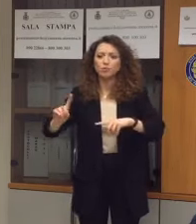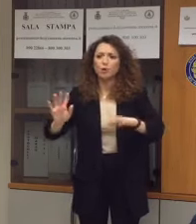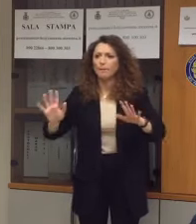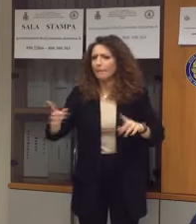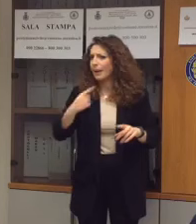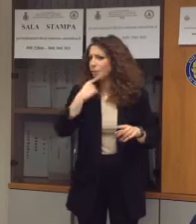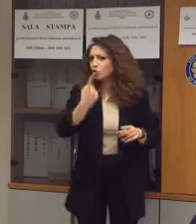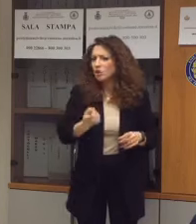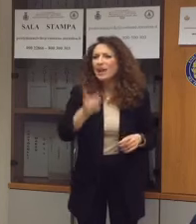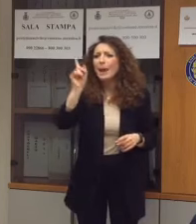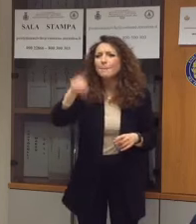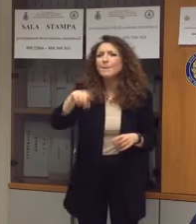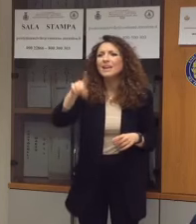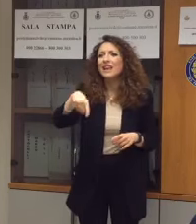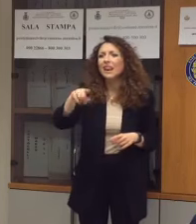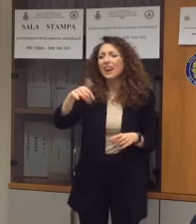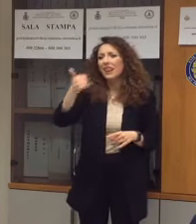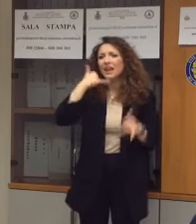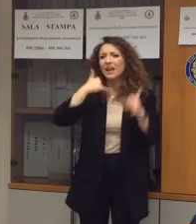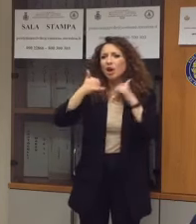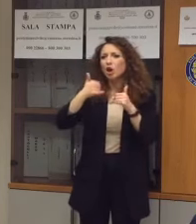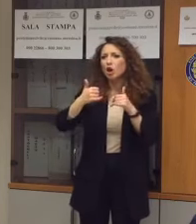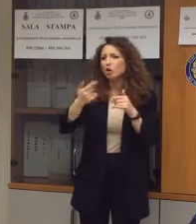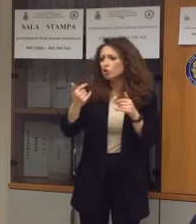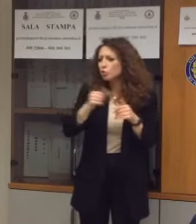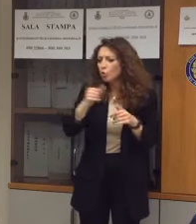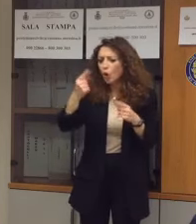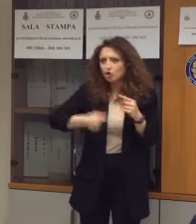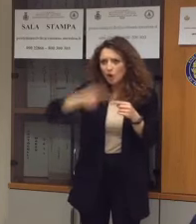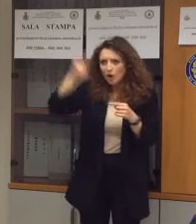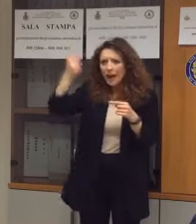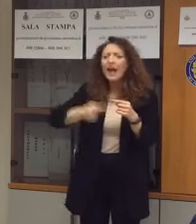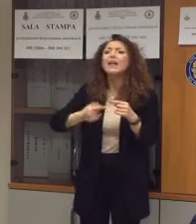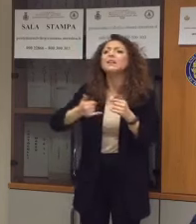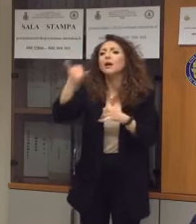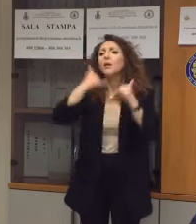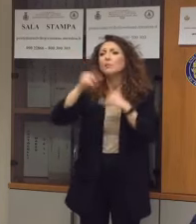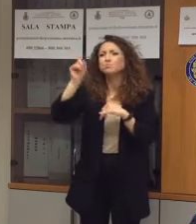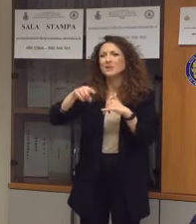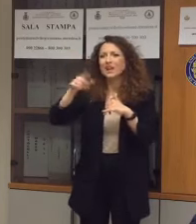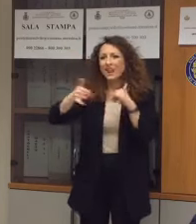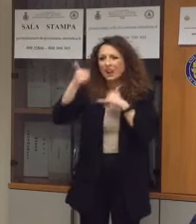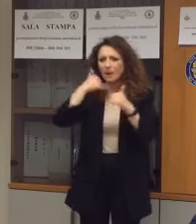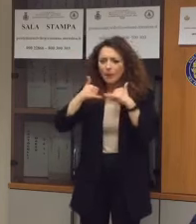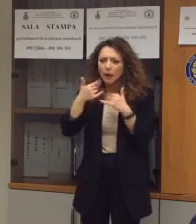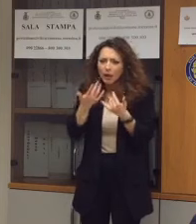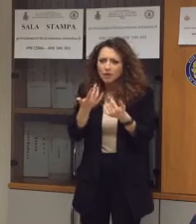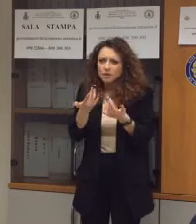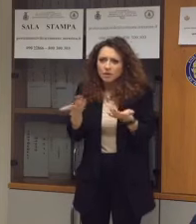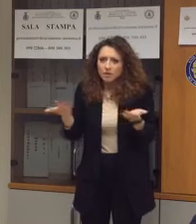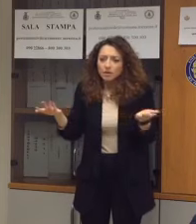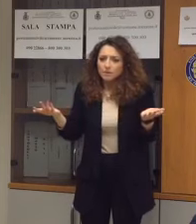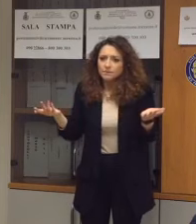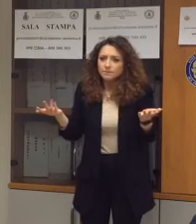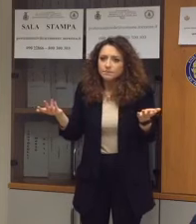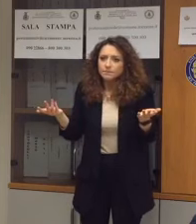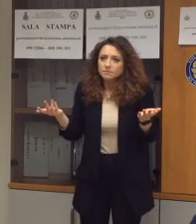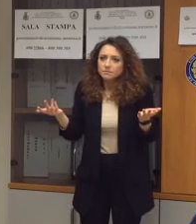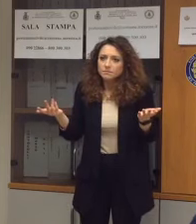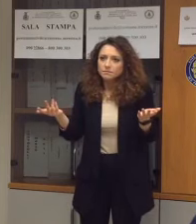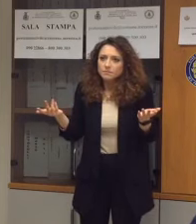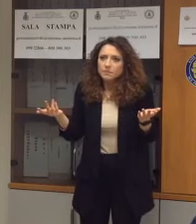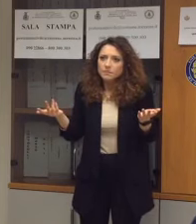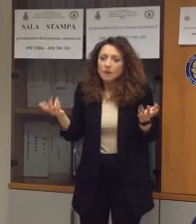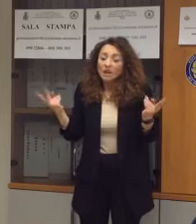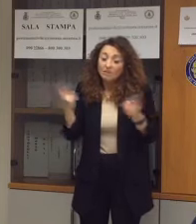1.000 chiamate soltanto nella giornata di oggi. Quindi le telefonate ci sono state e fra l'altro dico sono state anche alcune abbastanza